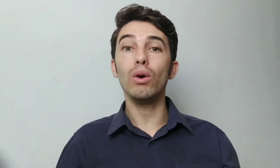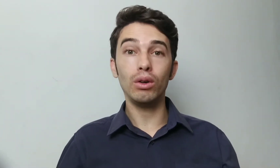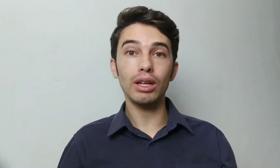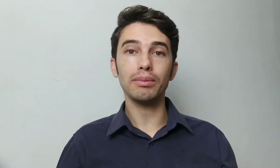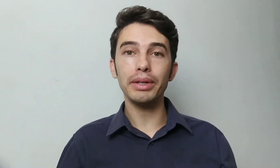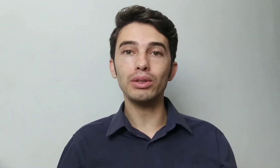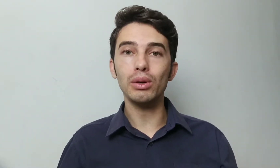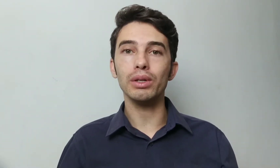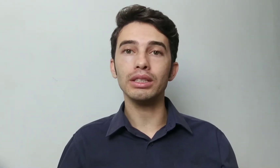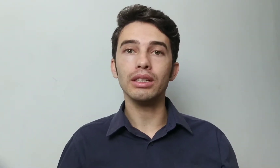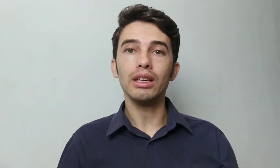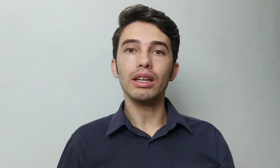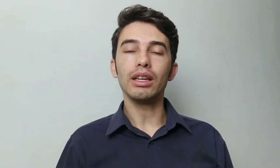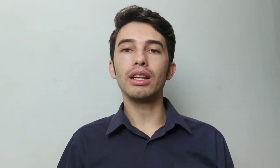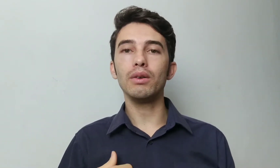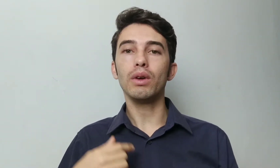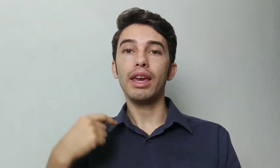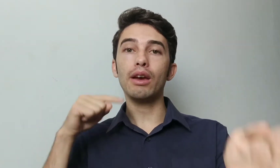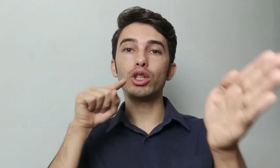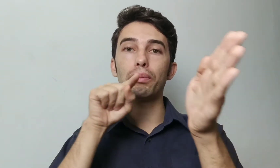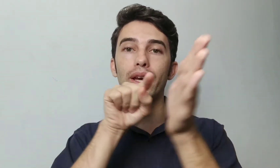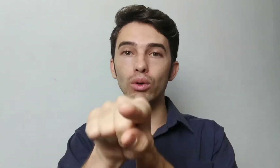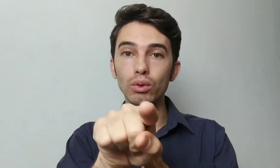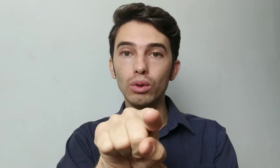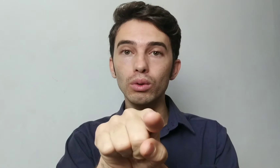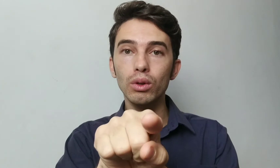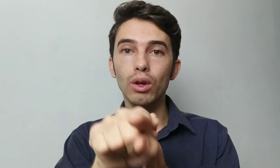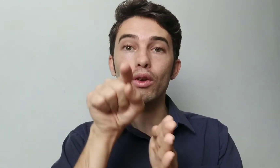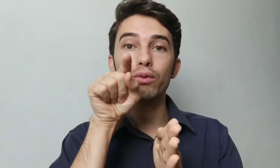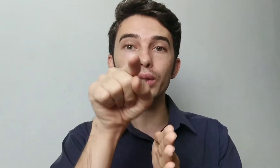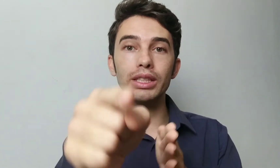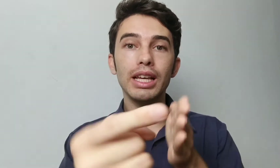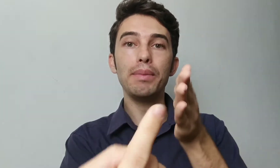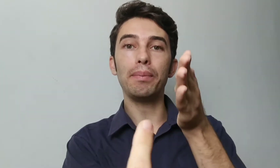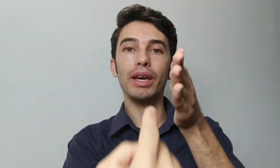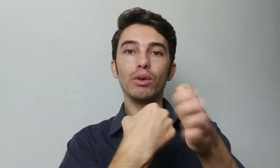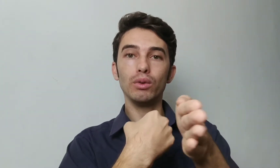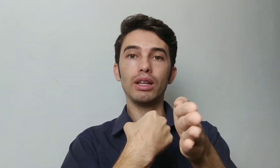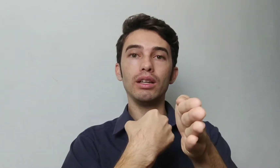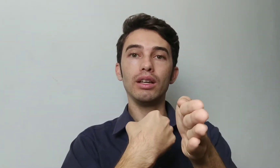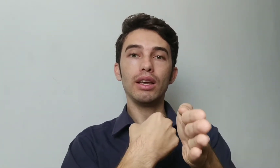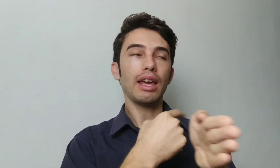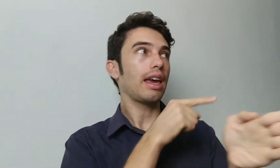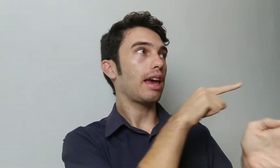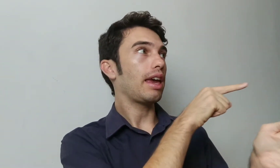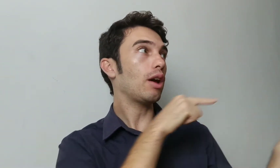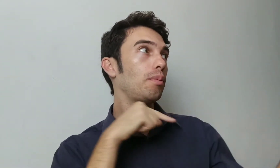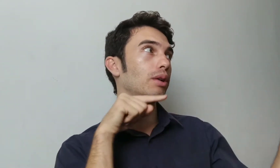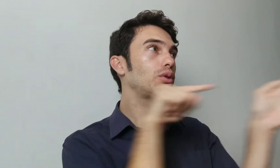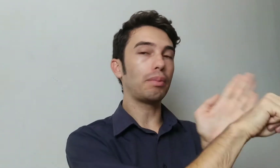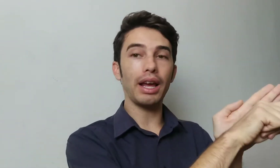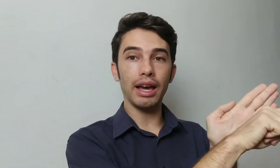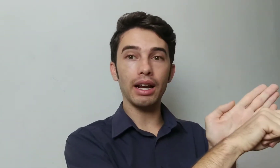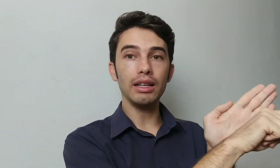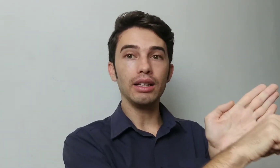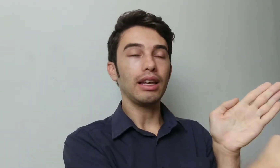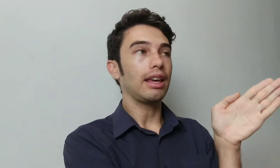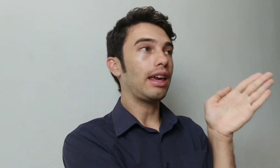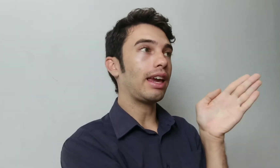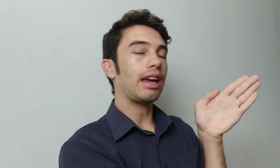outras pessoas. Então, eu te pergunto, você me pergunta, eu pergunto para ela e